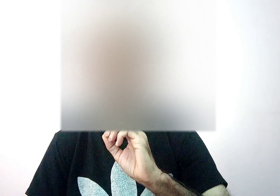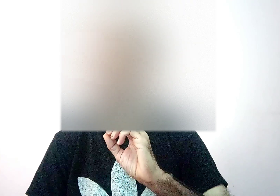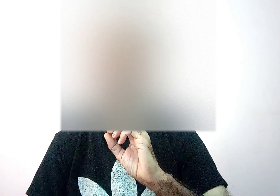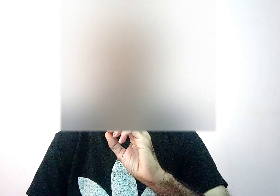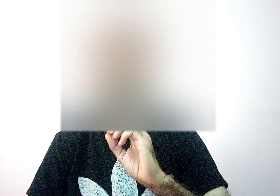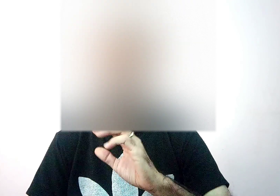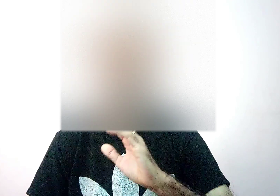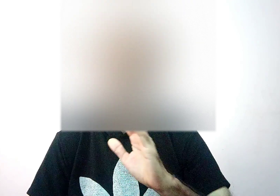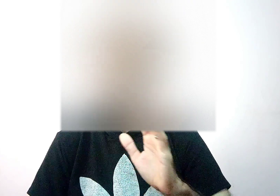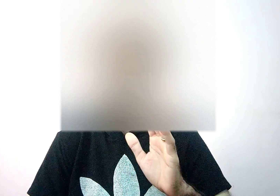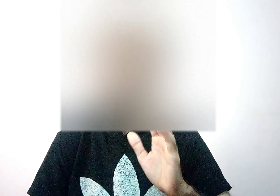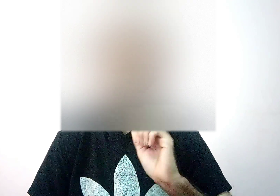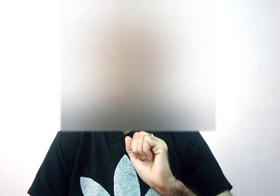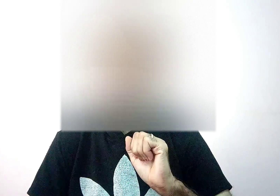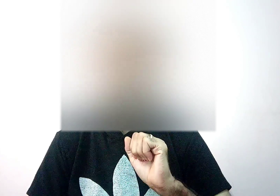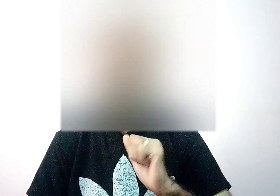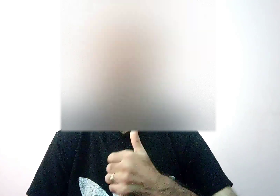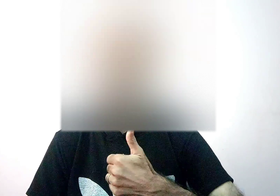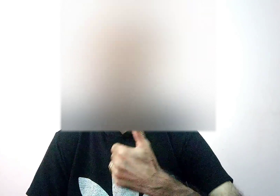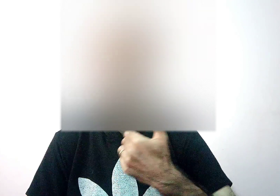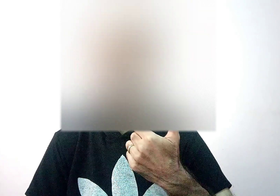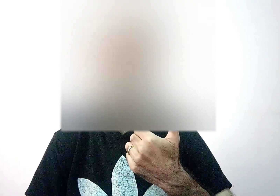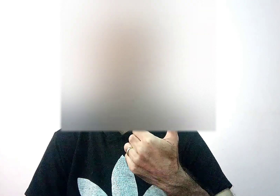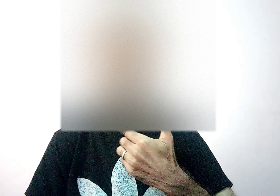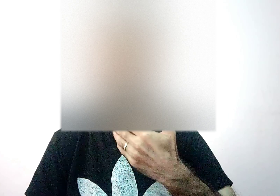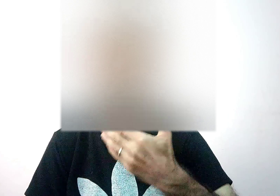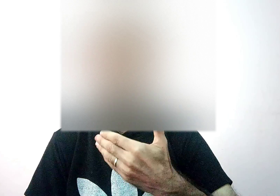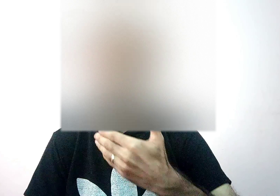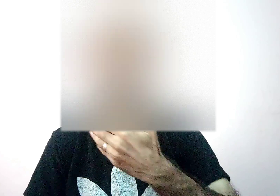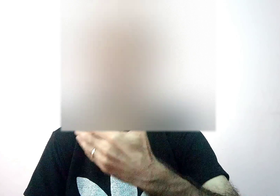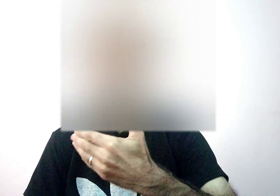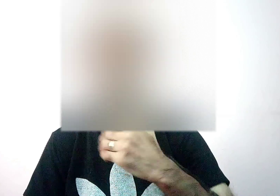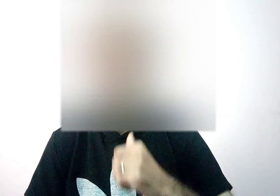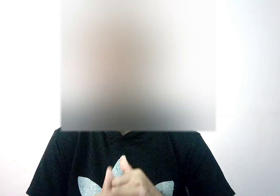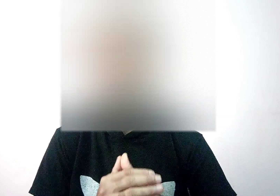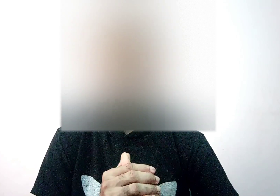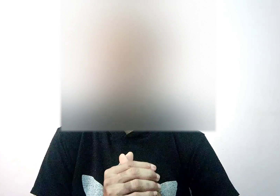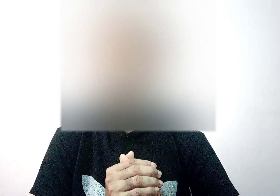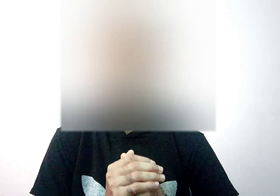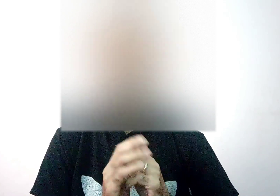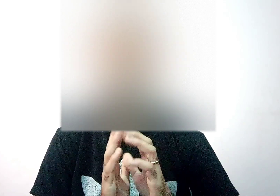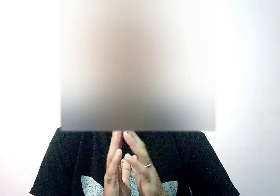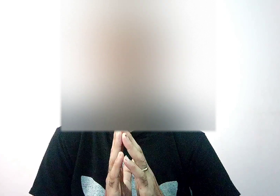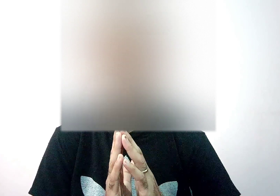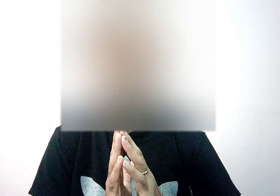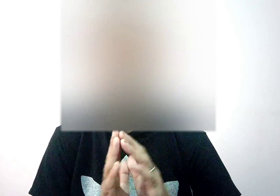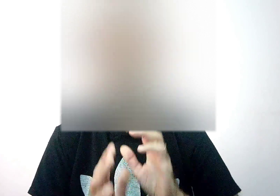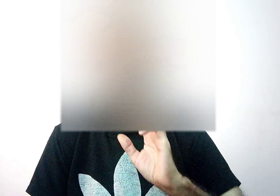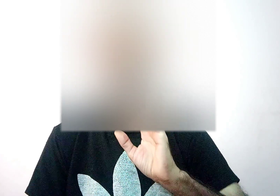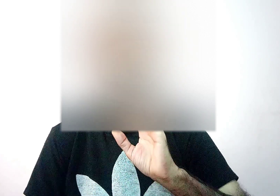يمكن مختلفه 100% عن ترامب وادارته، ولكن احنا قلنا في فيديو قبل كده